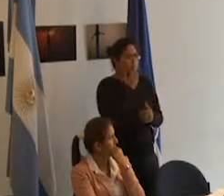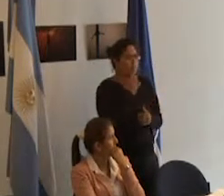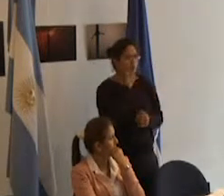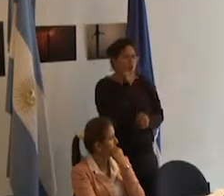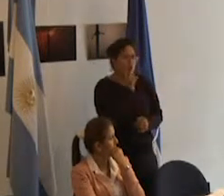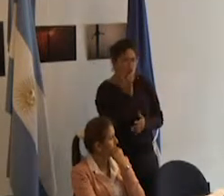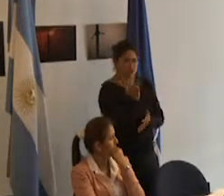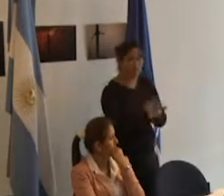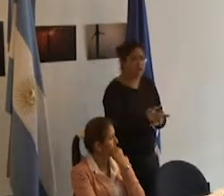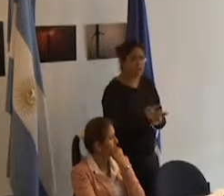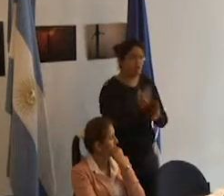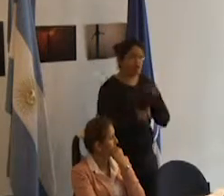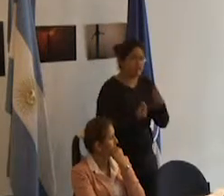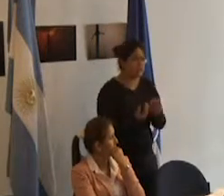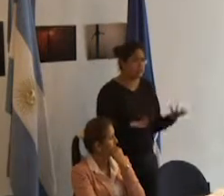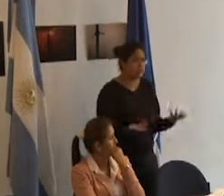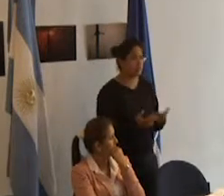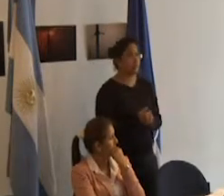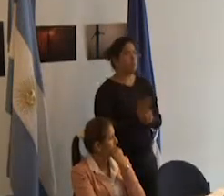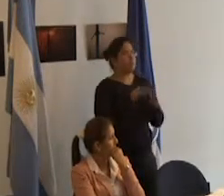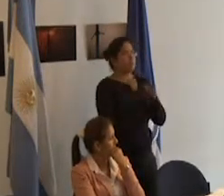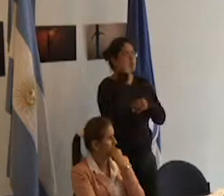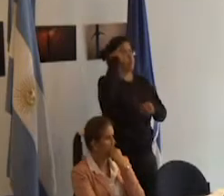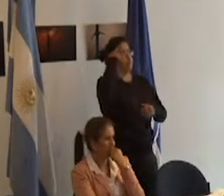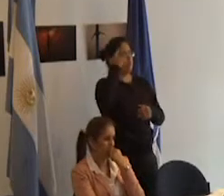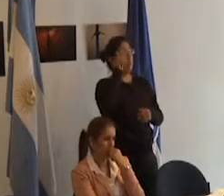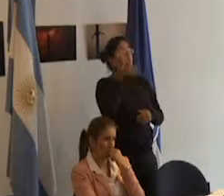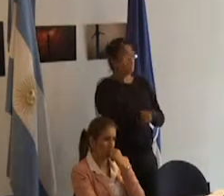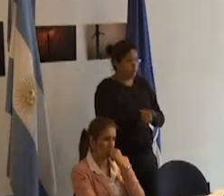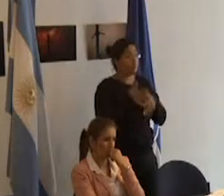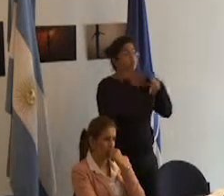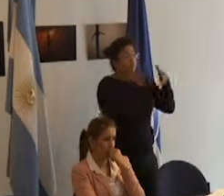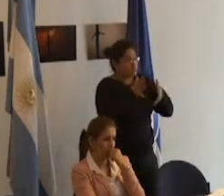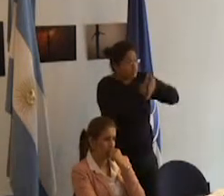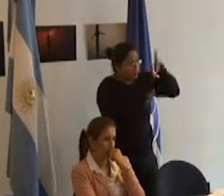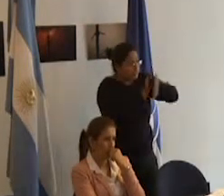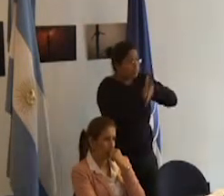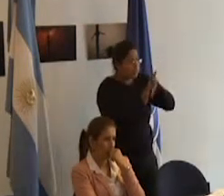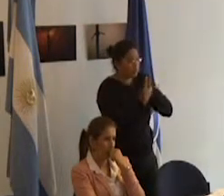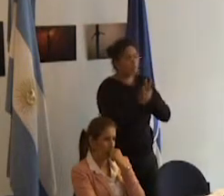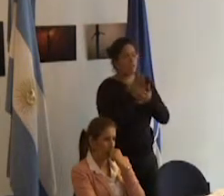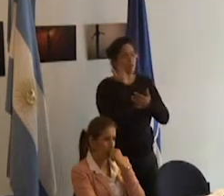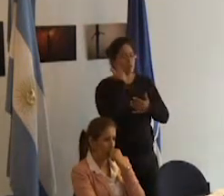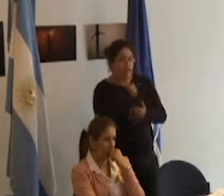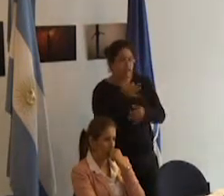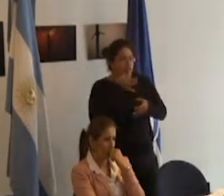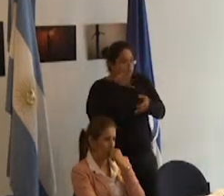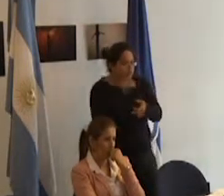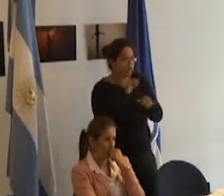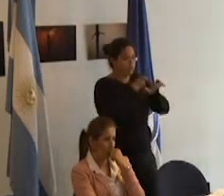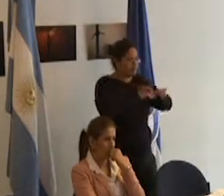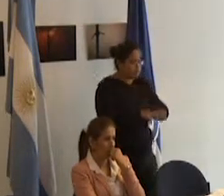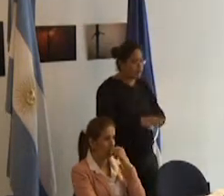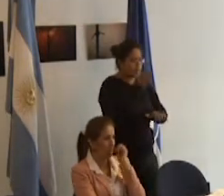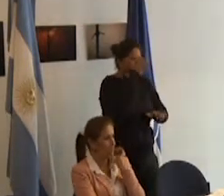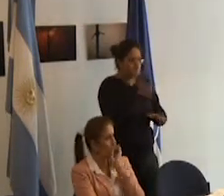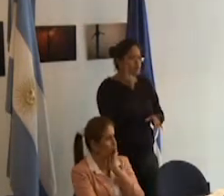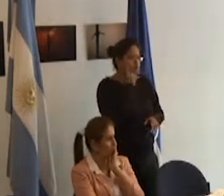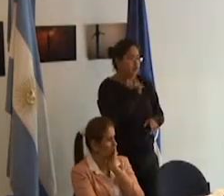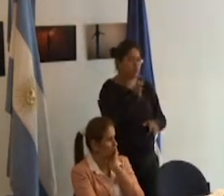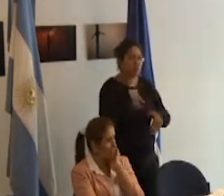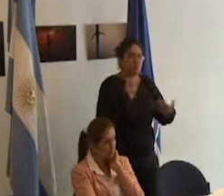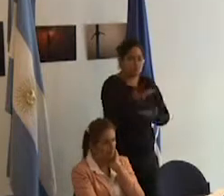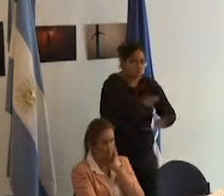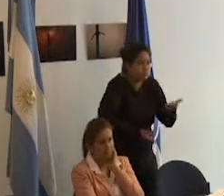los sordos que llegaron? Después empezamos a pensar: hay que enseñarle lengua de señas a la señora del tinto, a la secretaria, porque es que o si